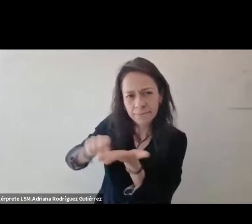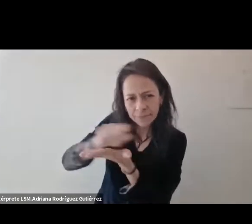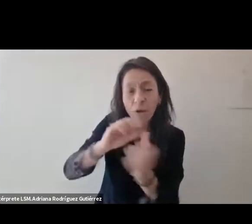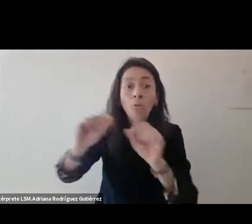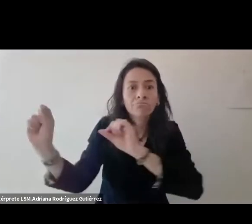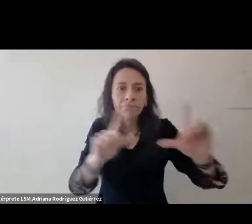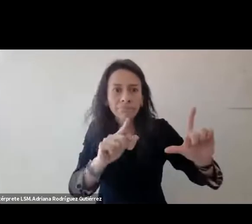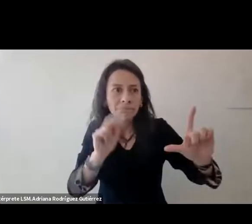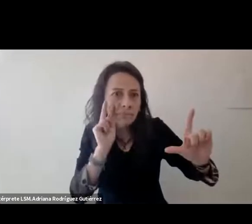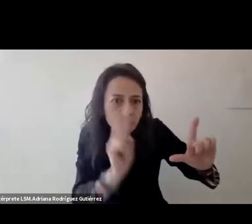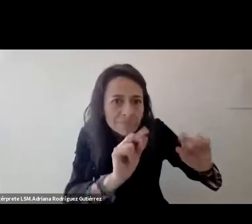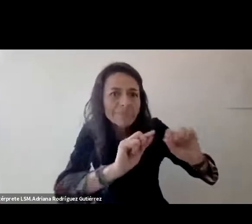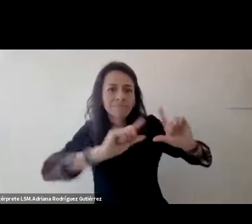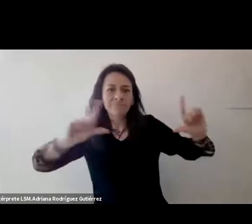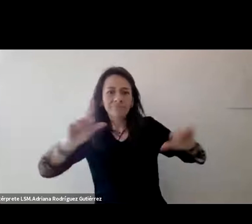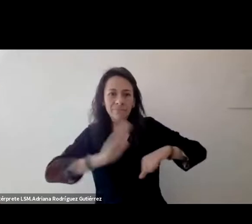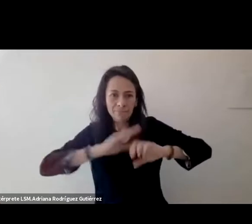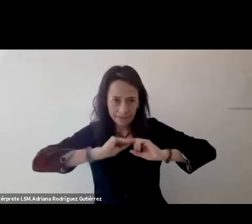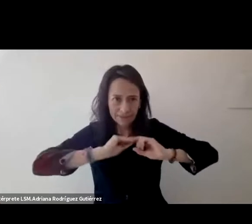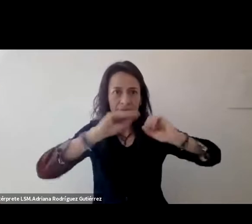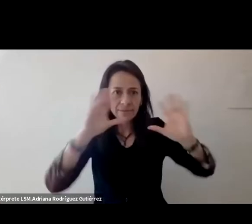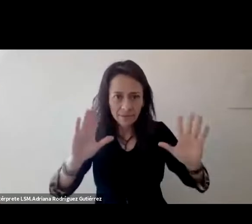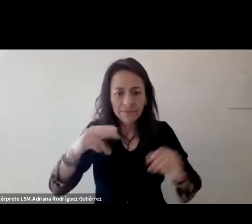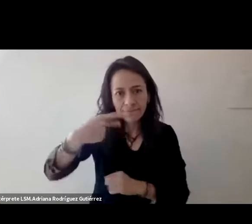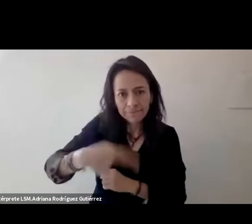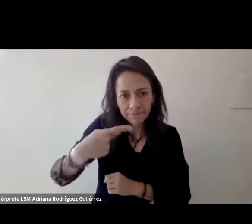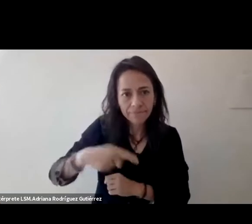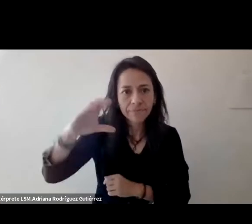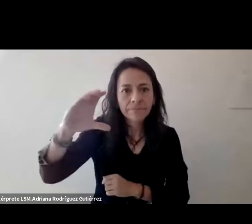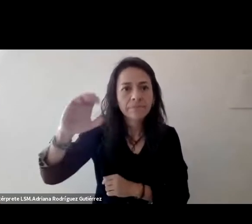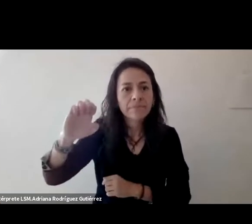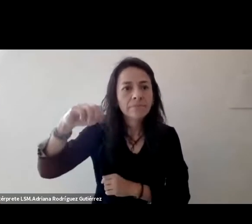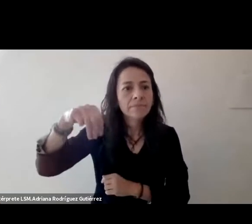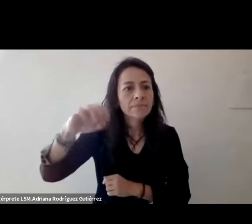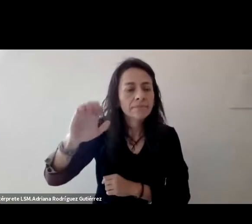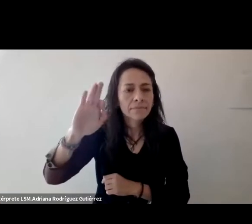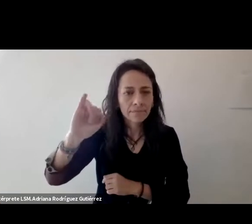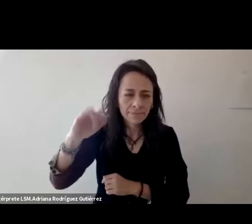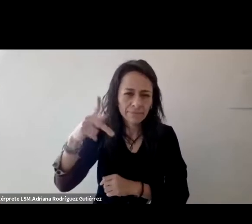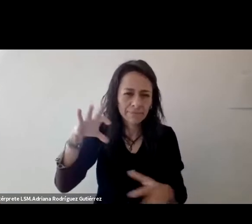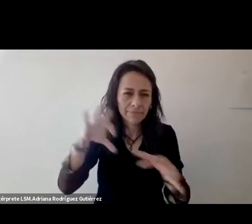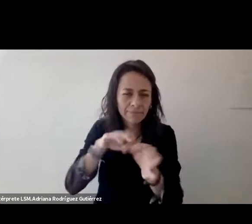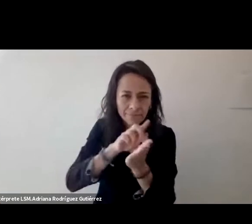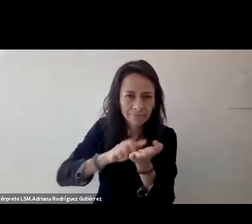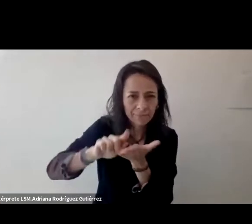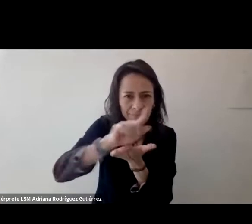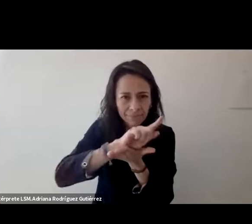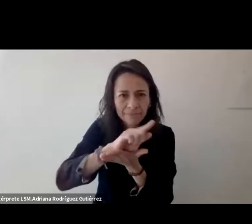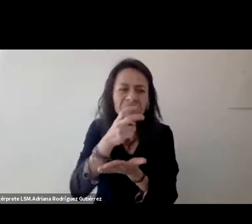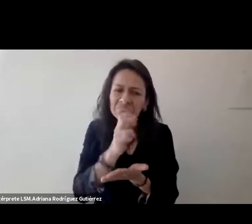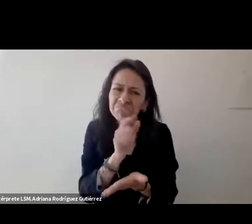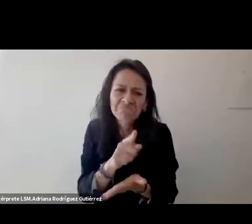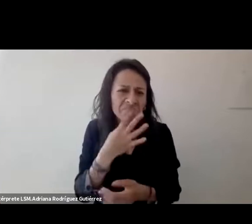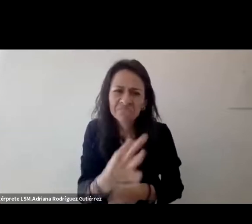ahí podrán estar recibiendo, también viendo la información, porque esa es una manera mucho más sencilla para que todos podamos